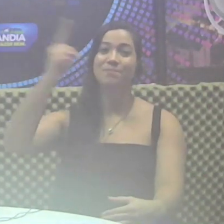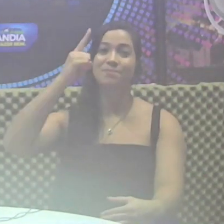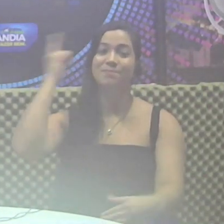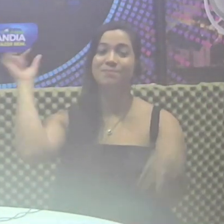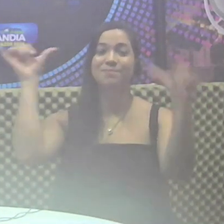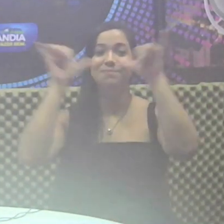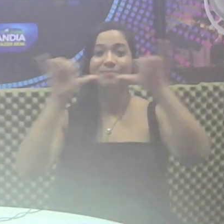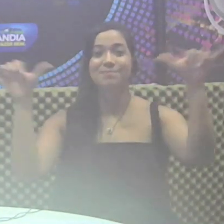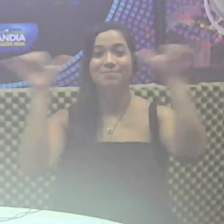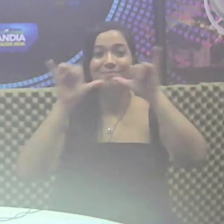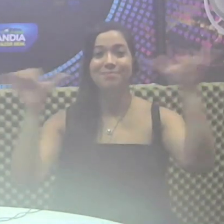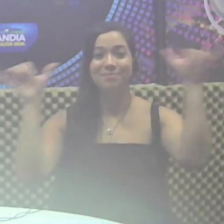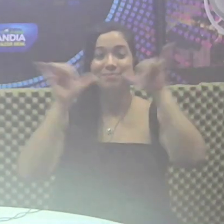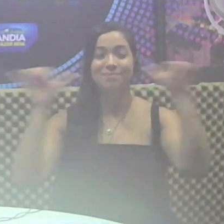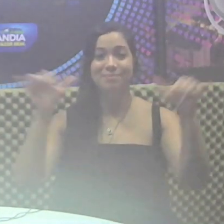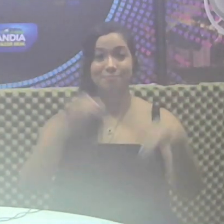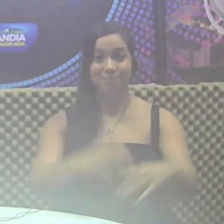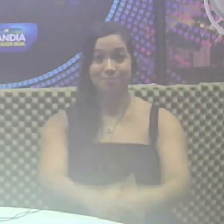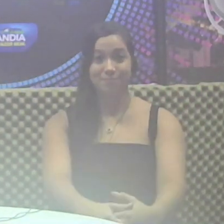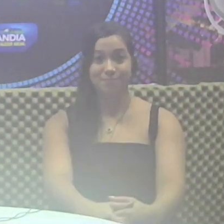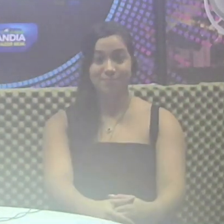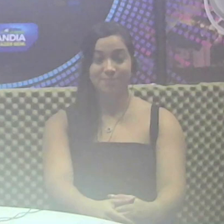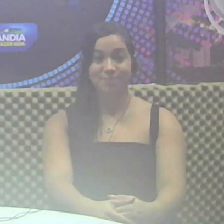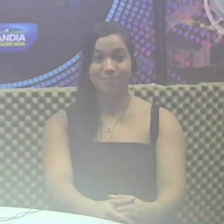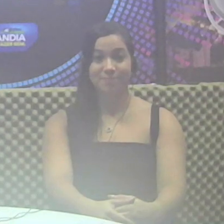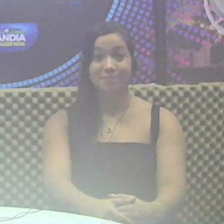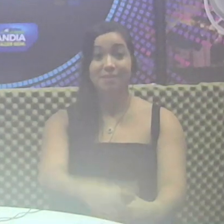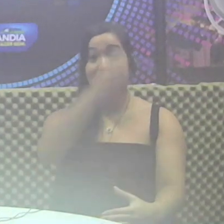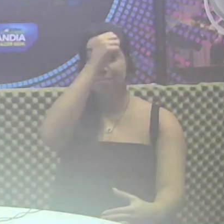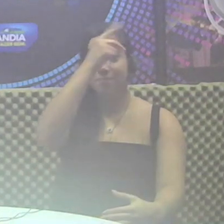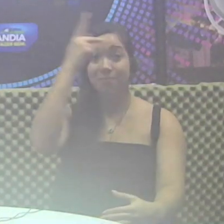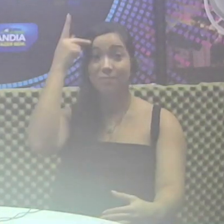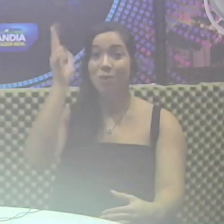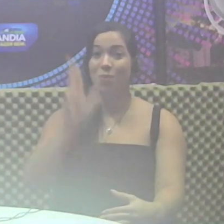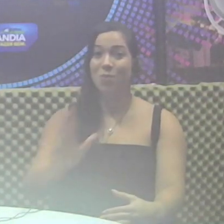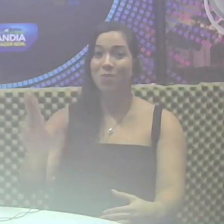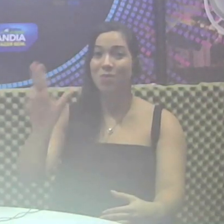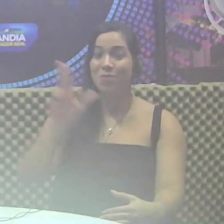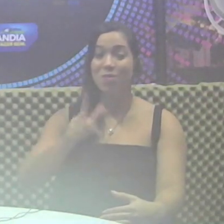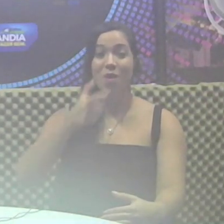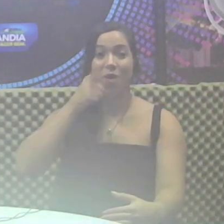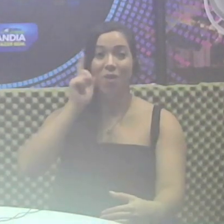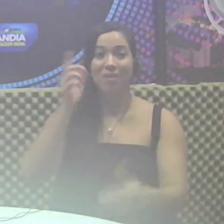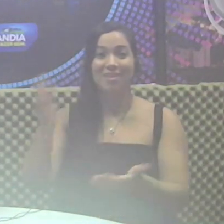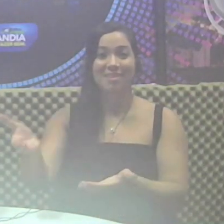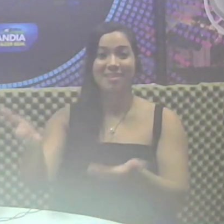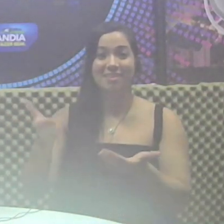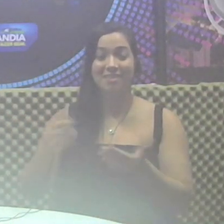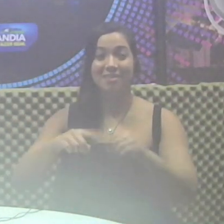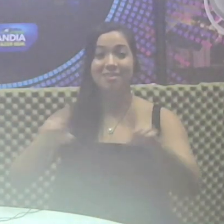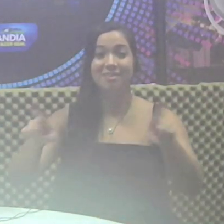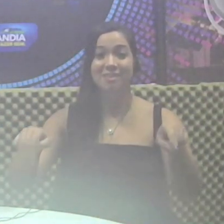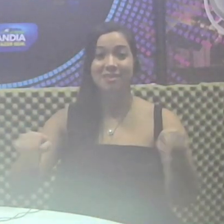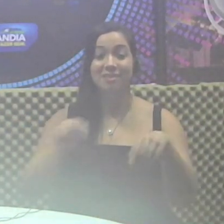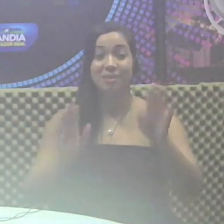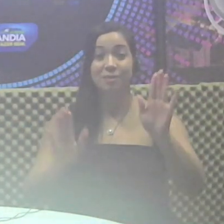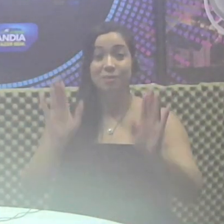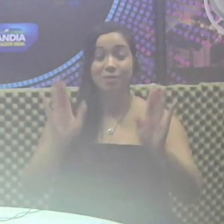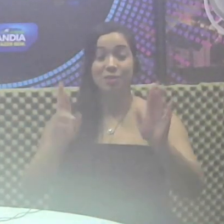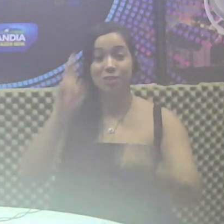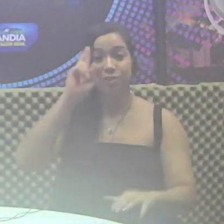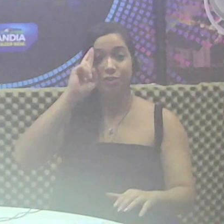Giro de notícias. A Prefeitura de Uberlândia recebeu ontem, na sala de licitações da Diretoria de